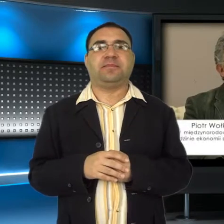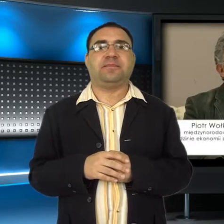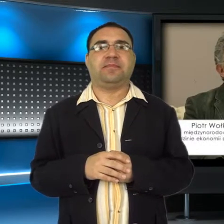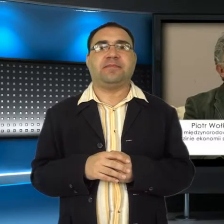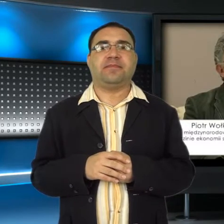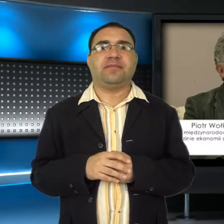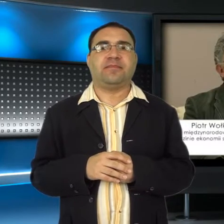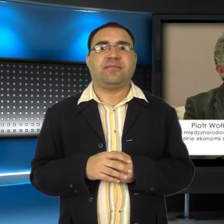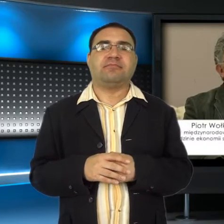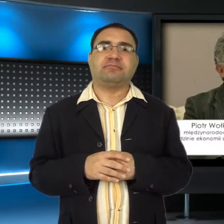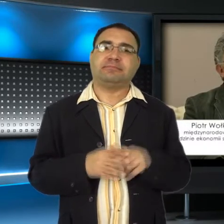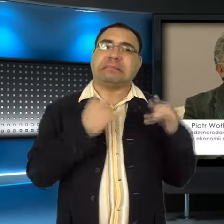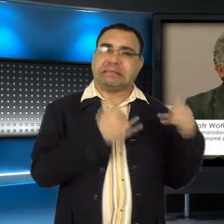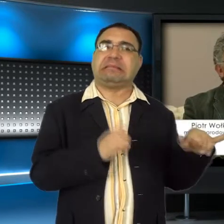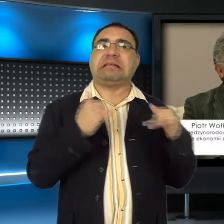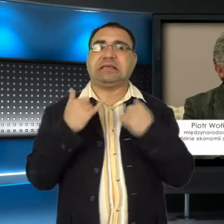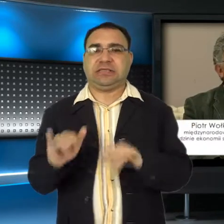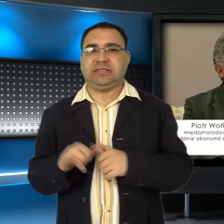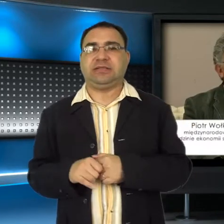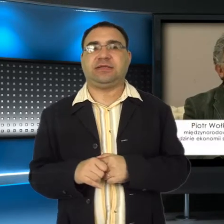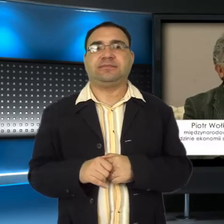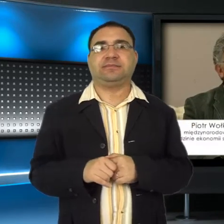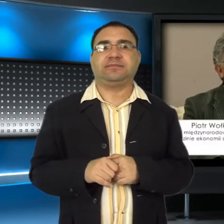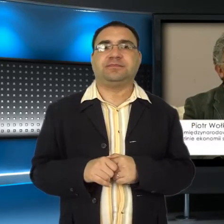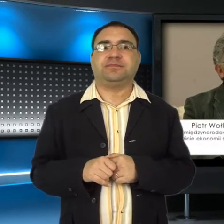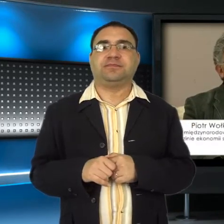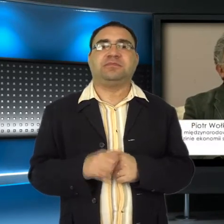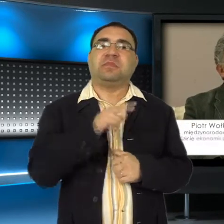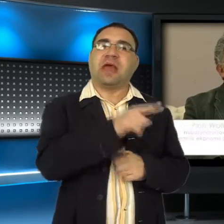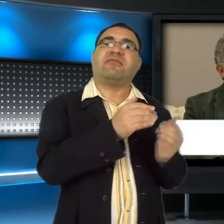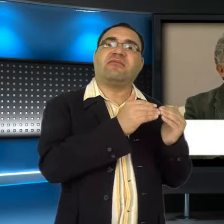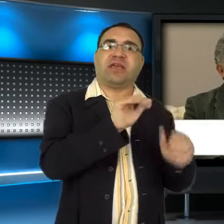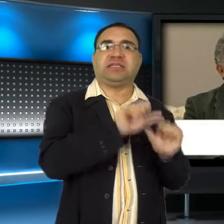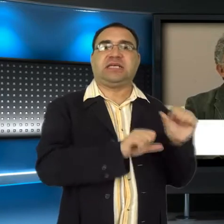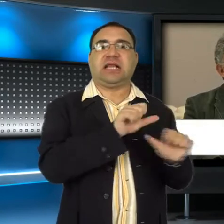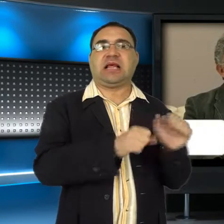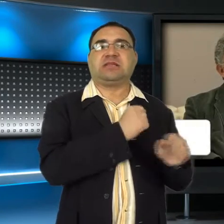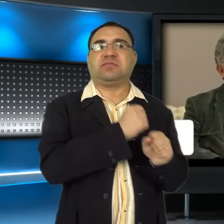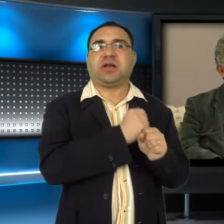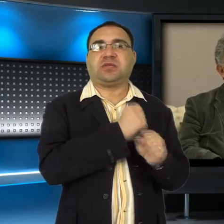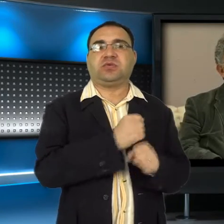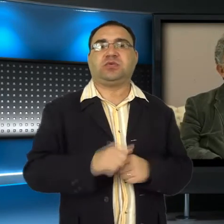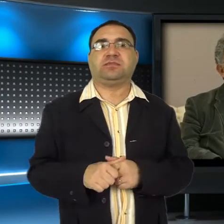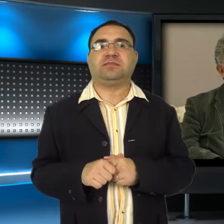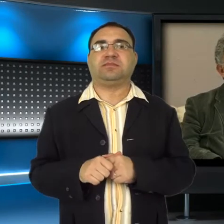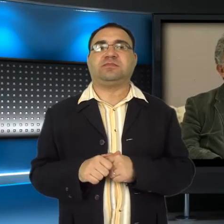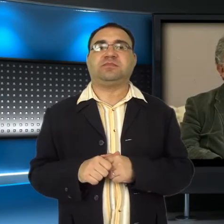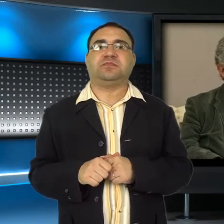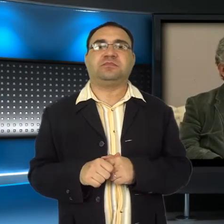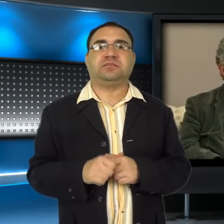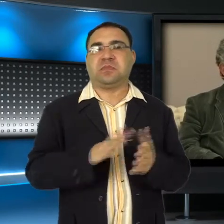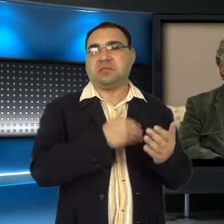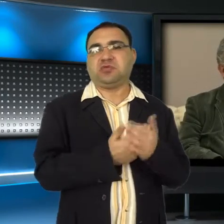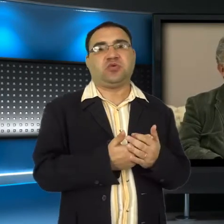w wymiarze tym, ile lat pracują. We Francji się spotkałem z organizacjami, które pracują